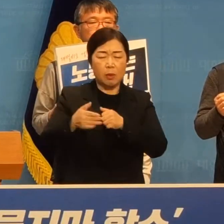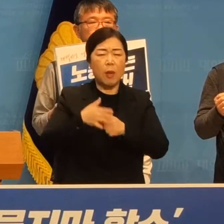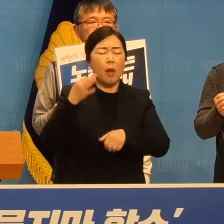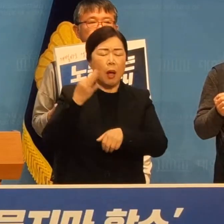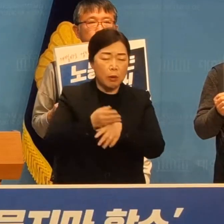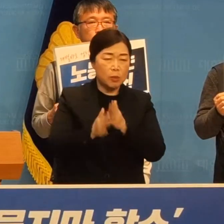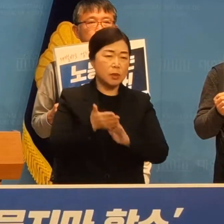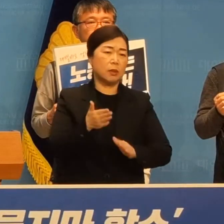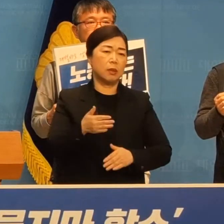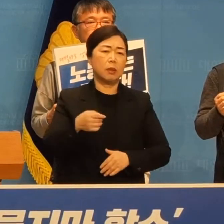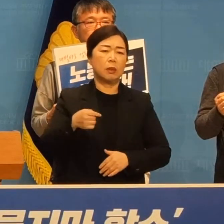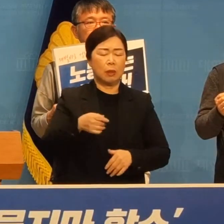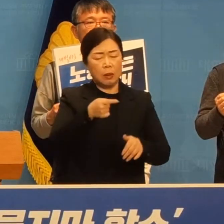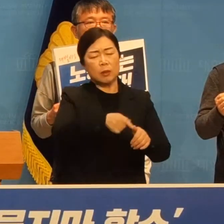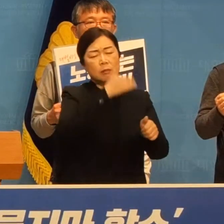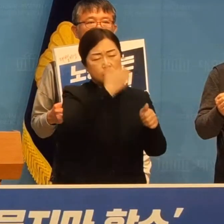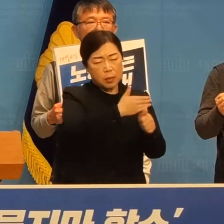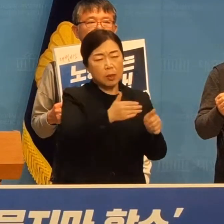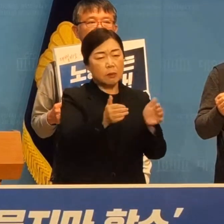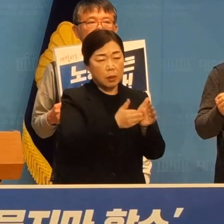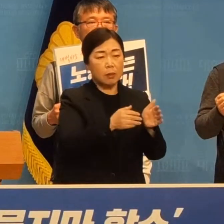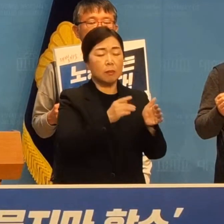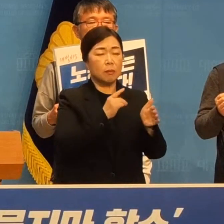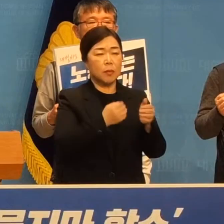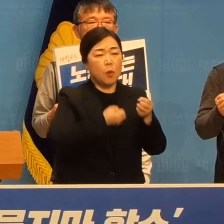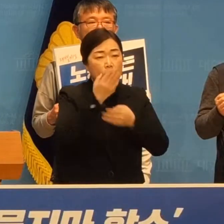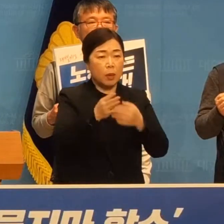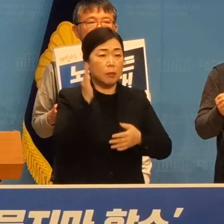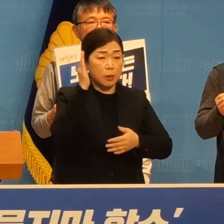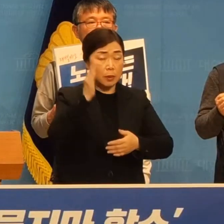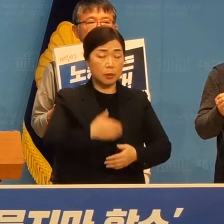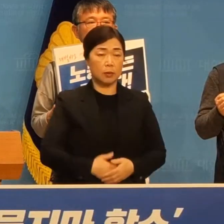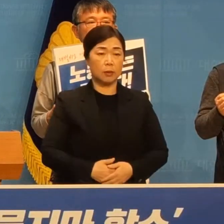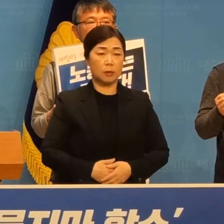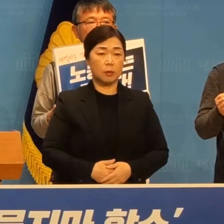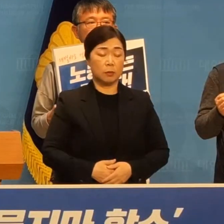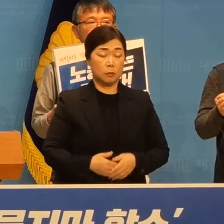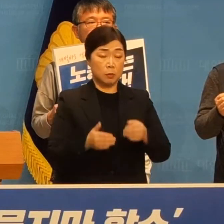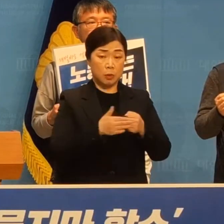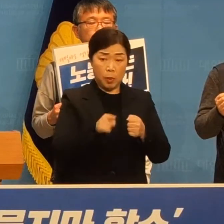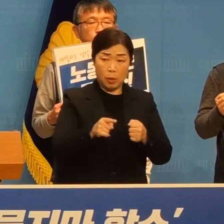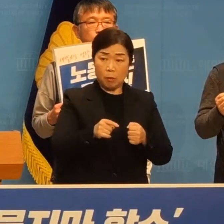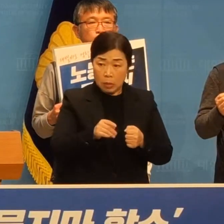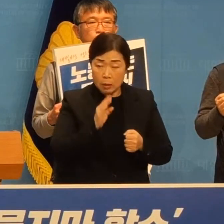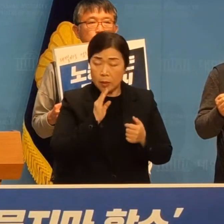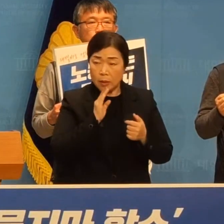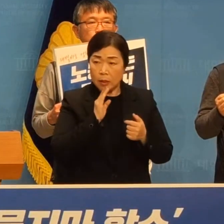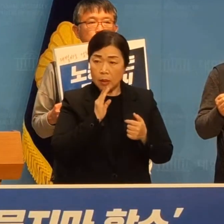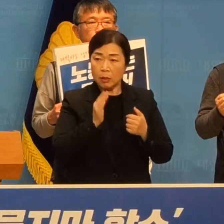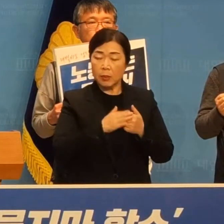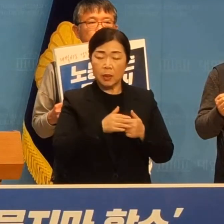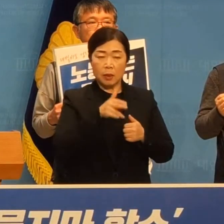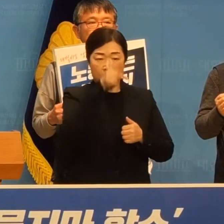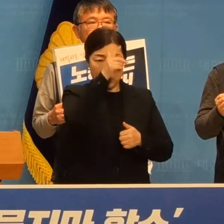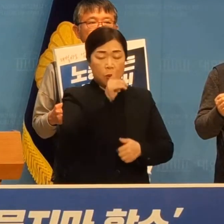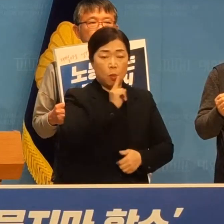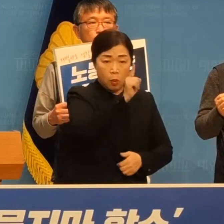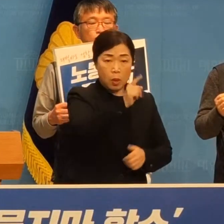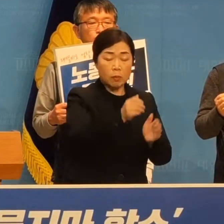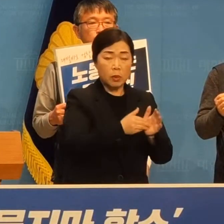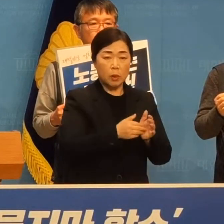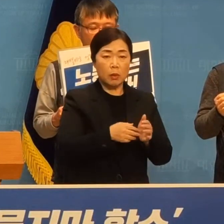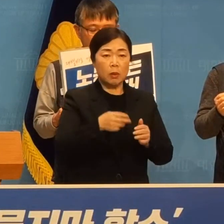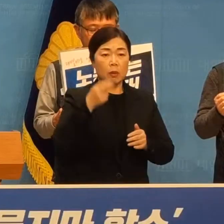없었다라고 진술을 했습니다. 그래서 그 사건을 검찰에 고소했더니 검찰이